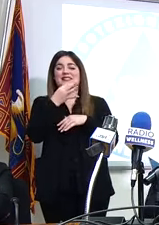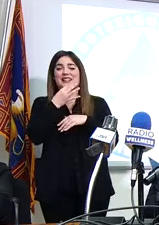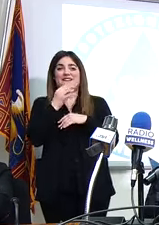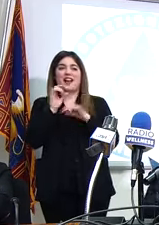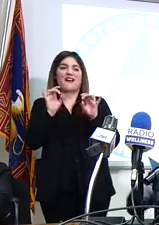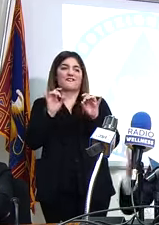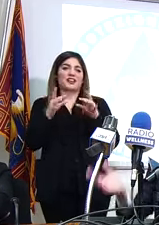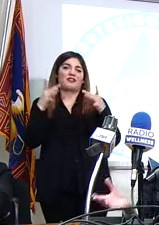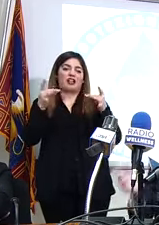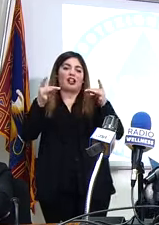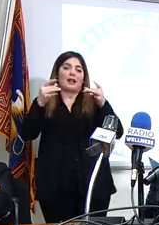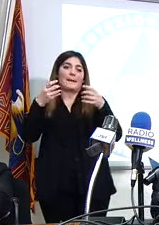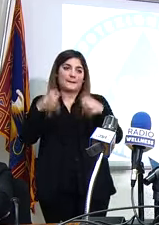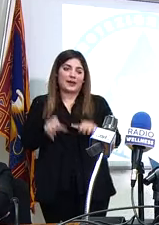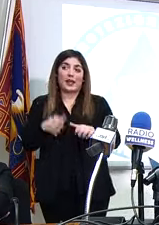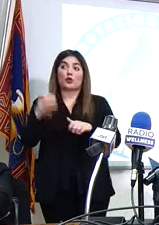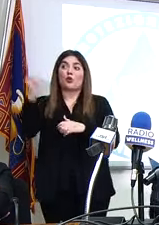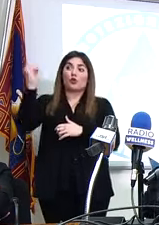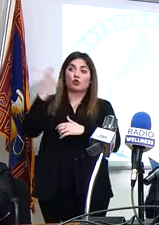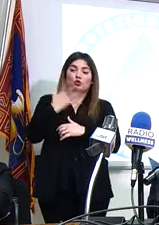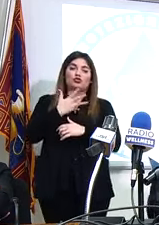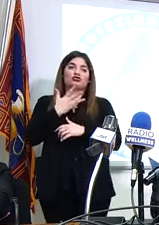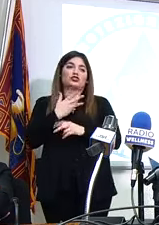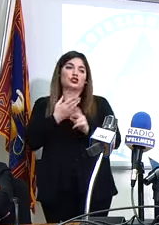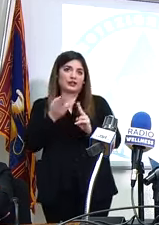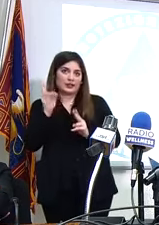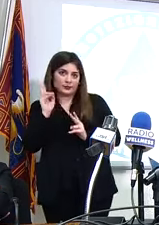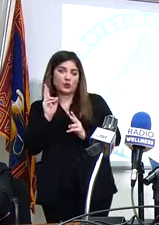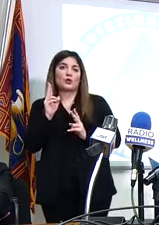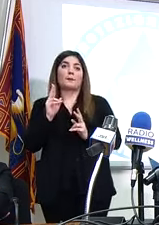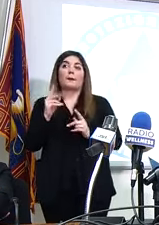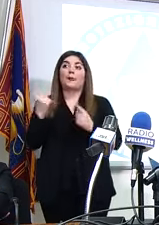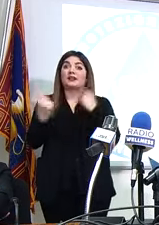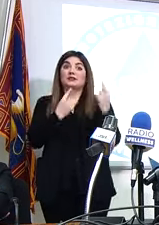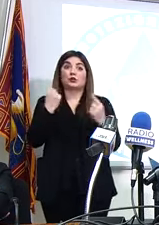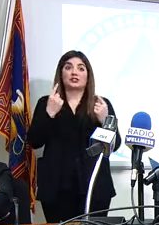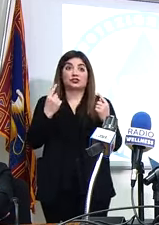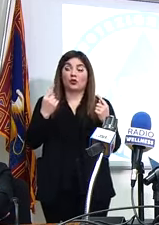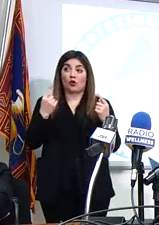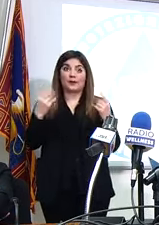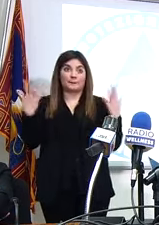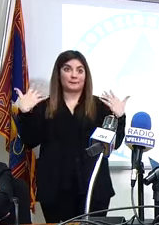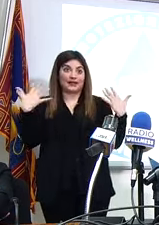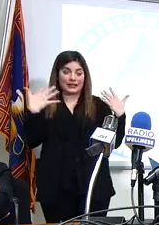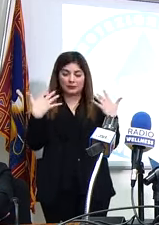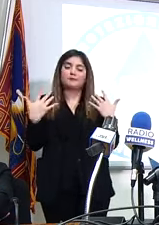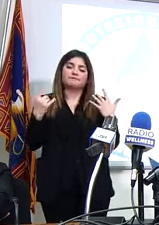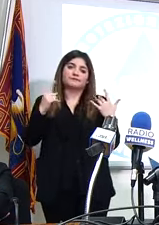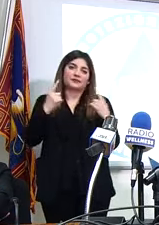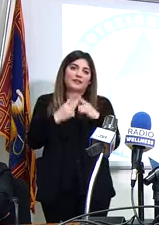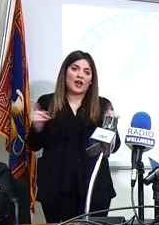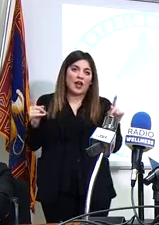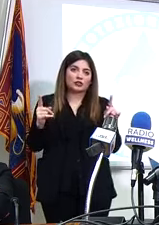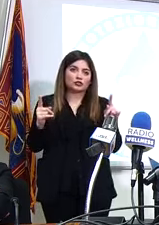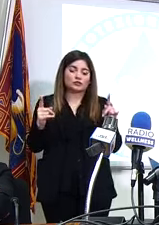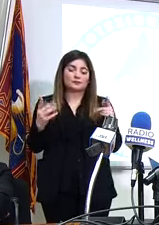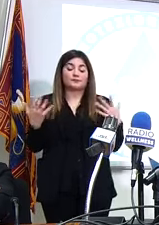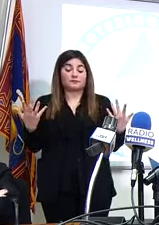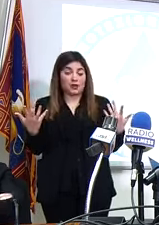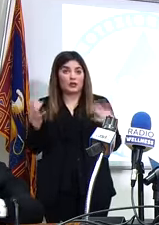è dalle 5 di mattina fino alle 10 di sera, condizioni atmosferiche e quant'altro. Quindi io credo che se vedremo